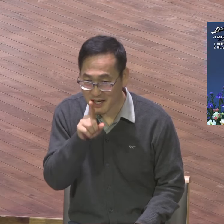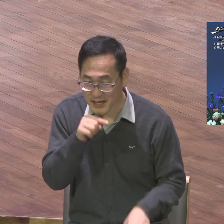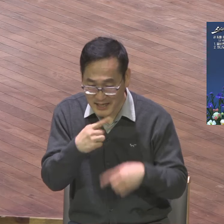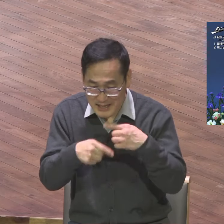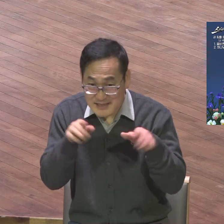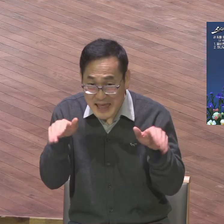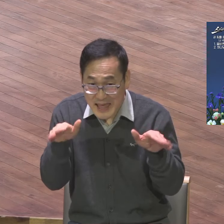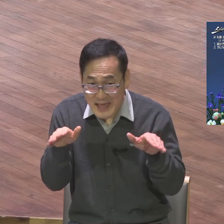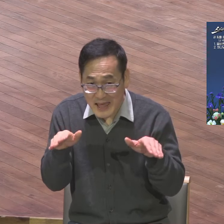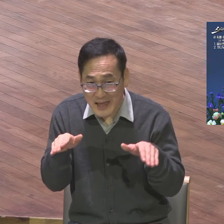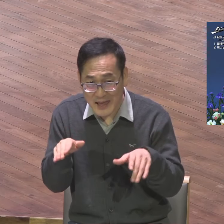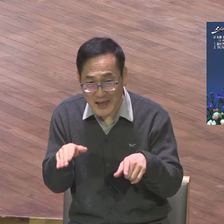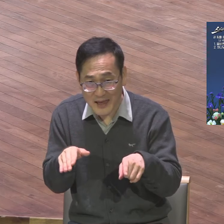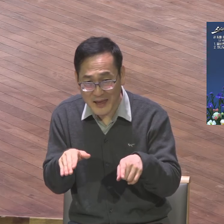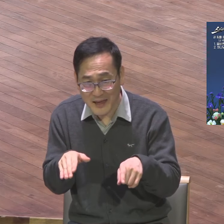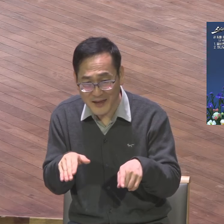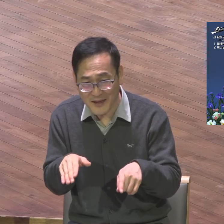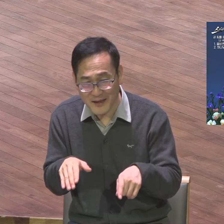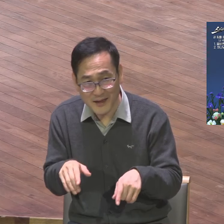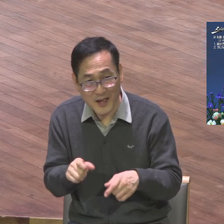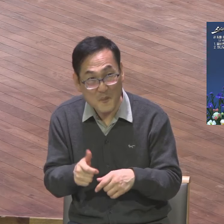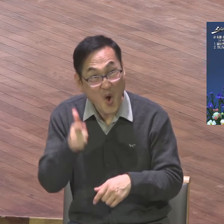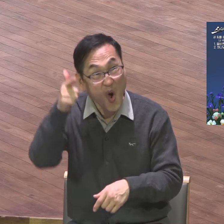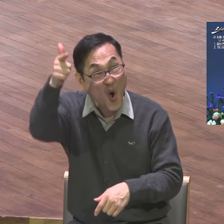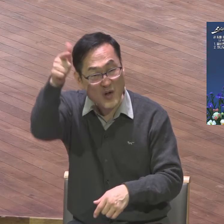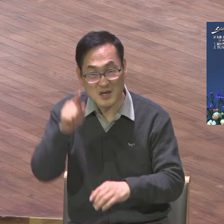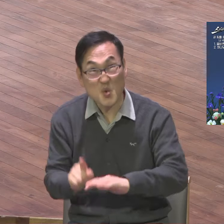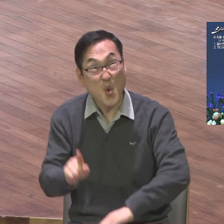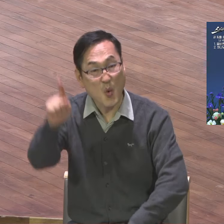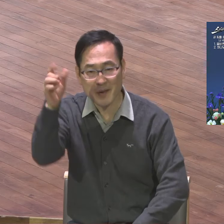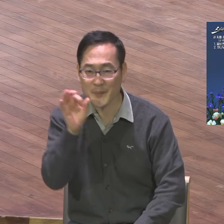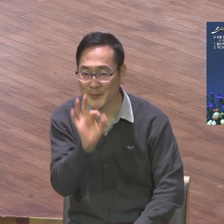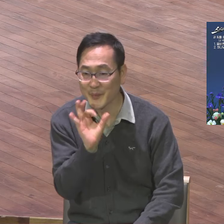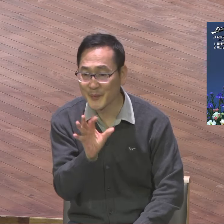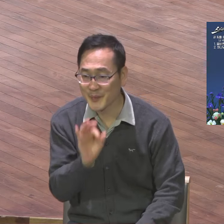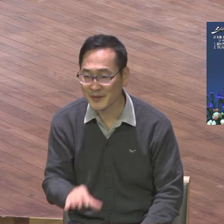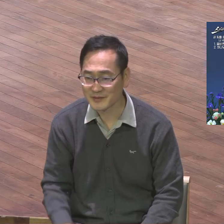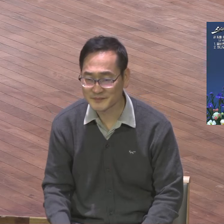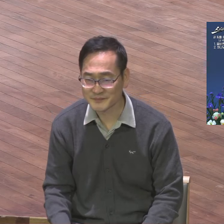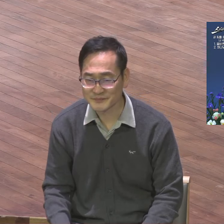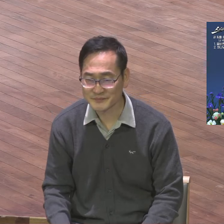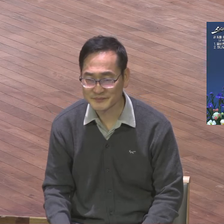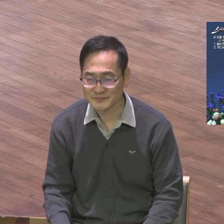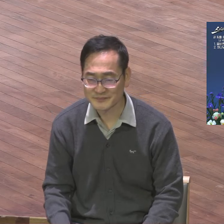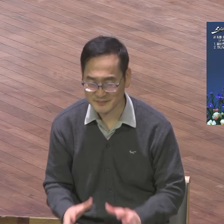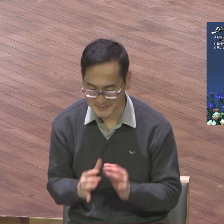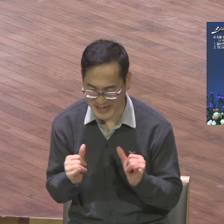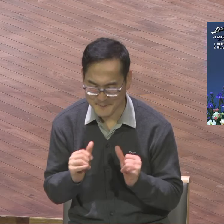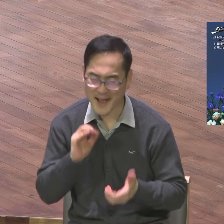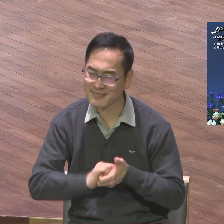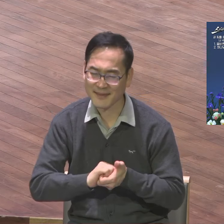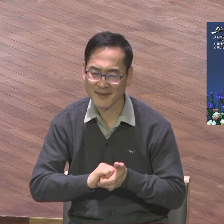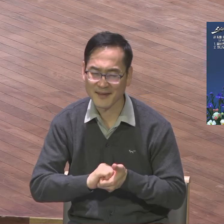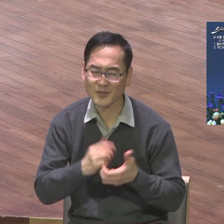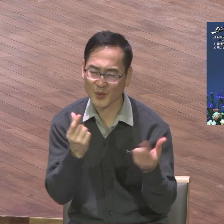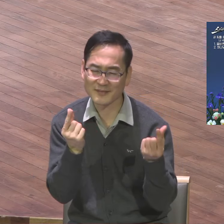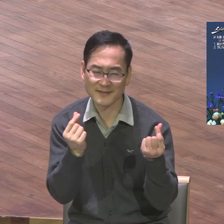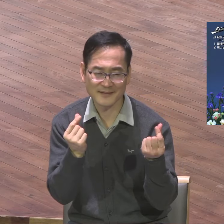하나님 떠난 사람들의 모습이죠. 하나님 없는 사람들의 모습이에요. 자기 한계로